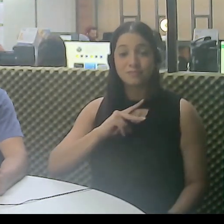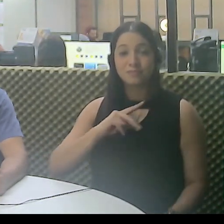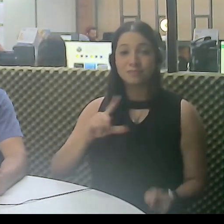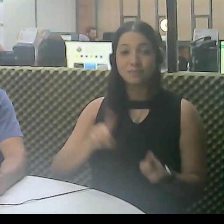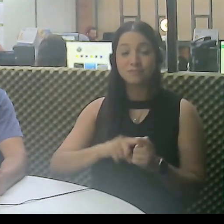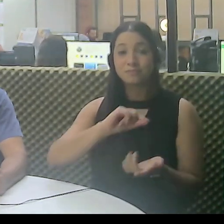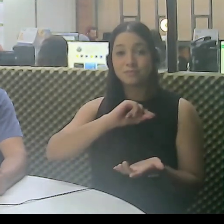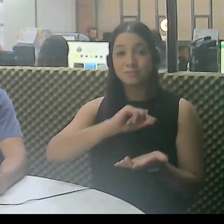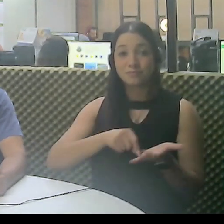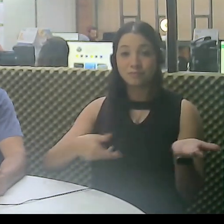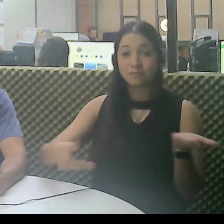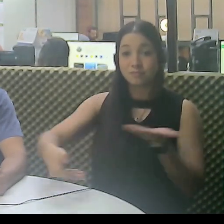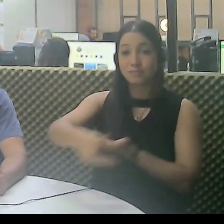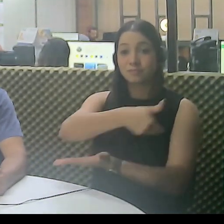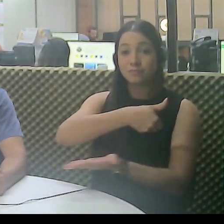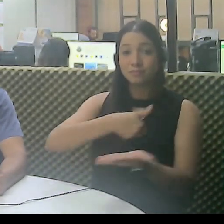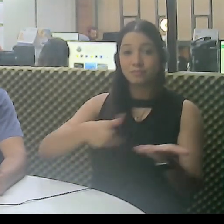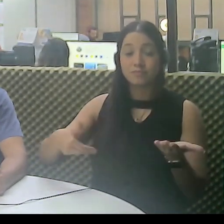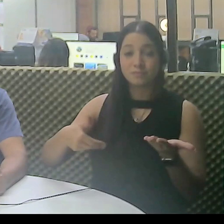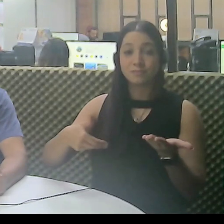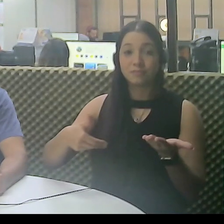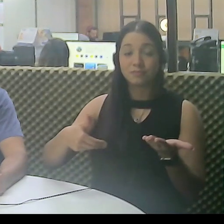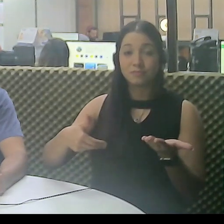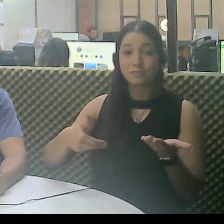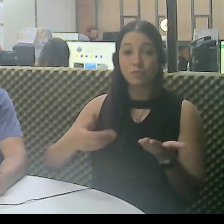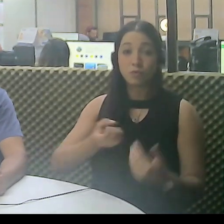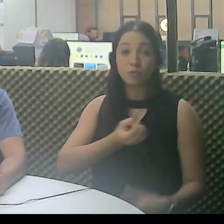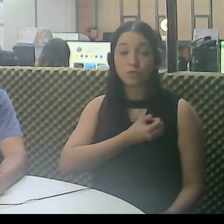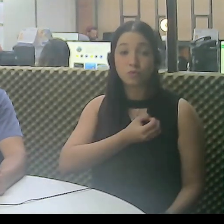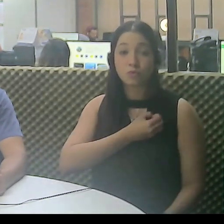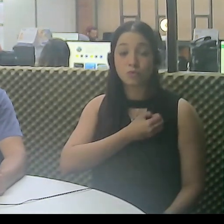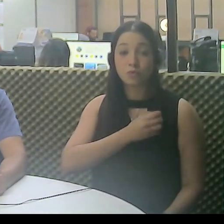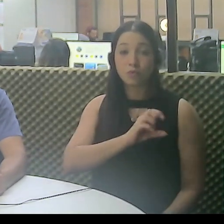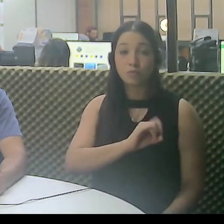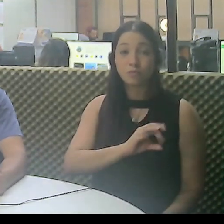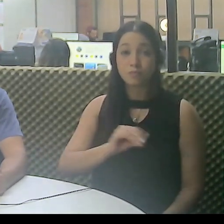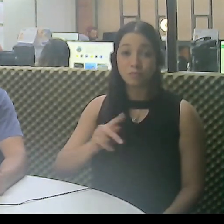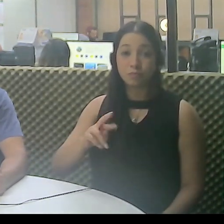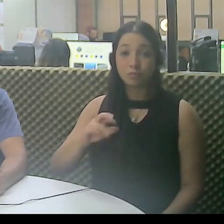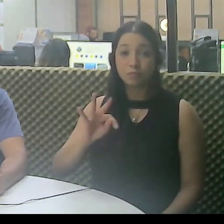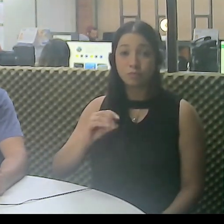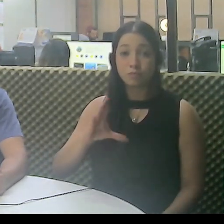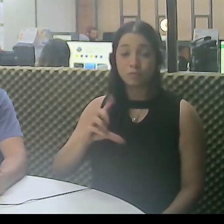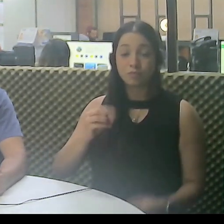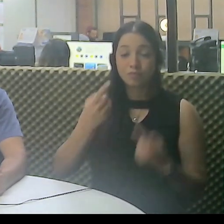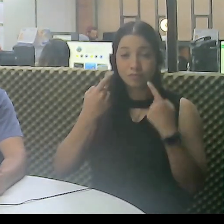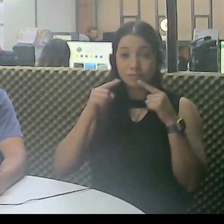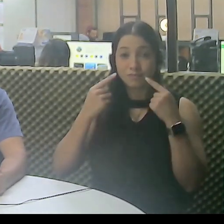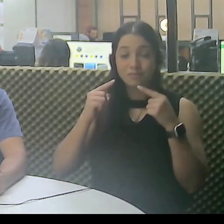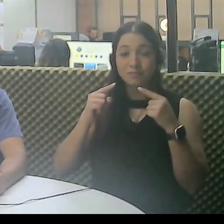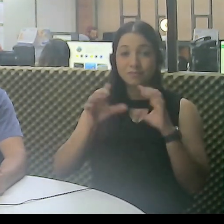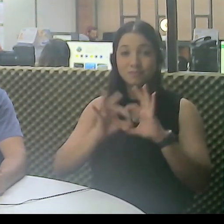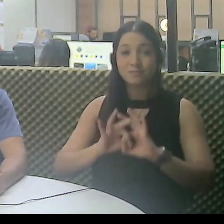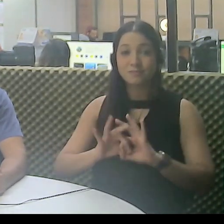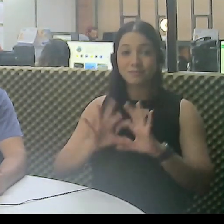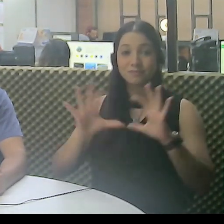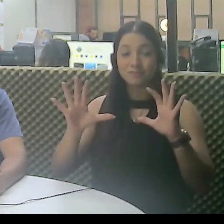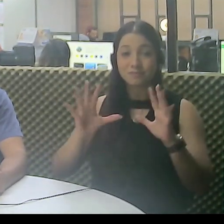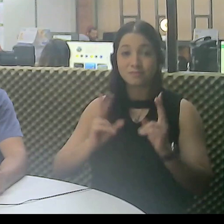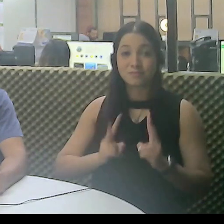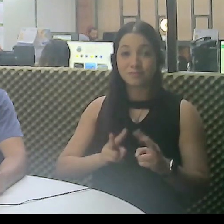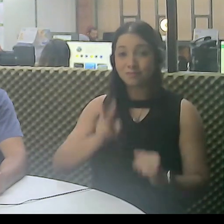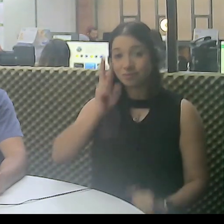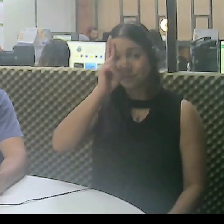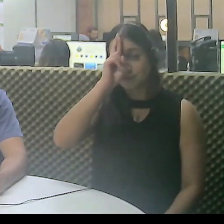contratos firmados entre as partes, comprovantes e números de protocolos de reclamação. O serviço está disponível sempre